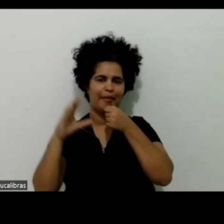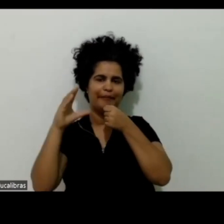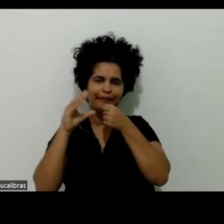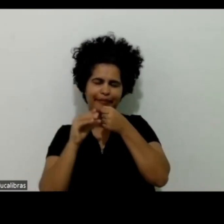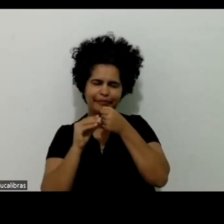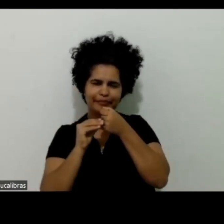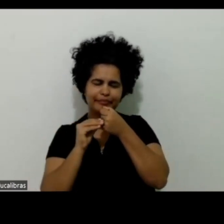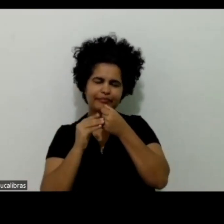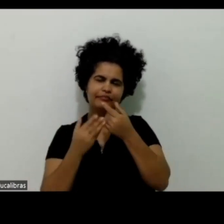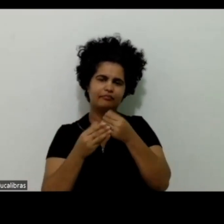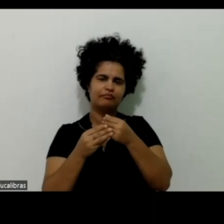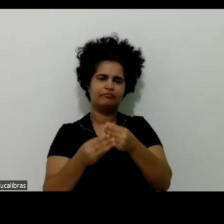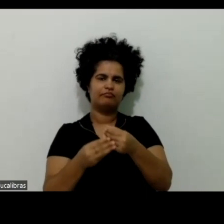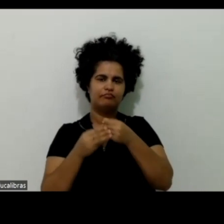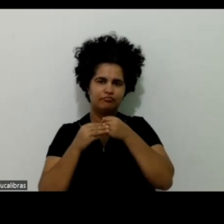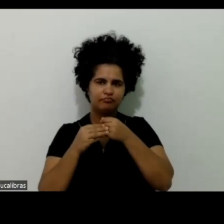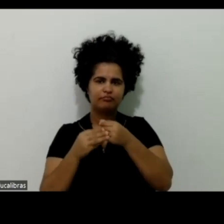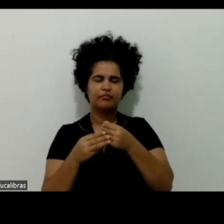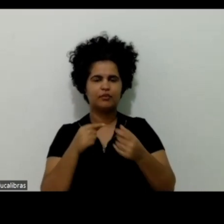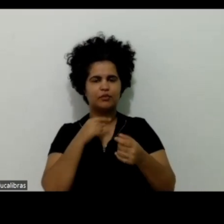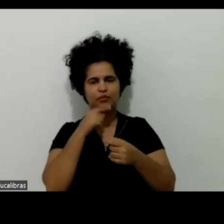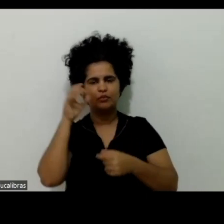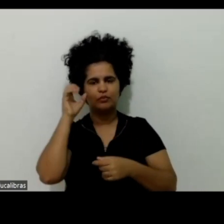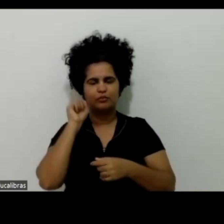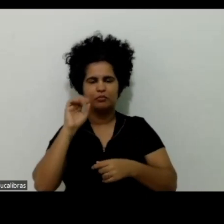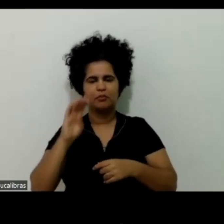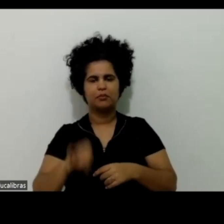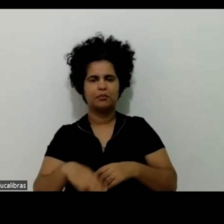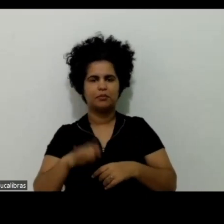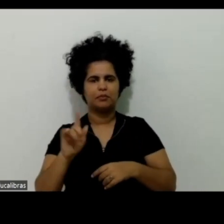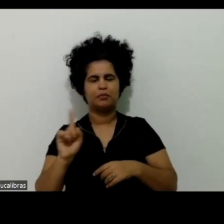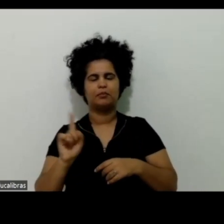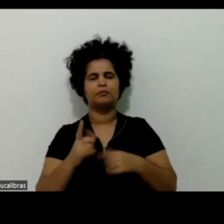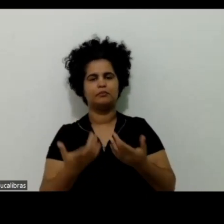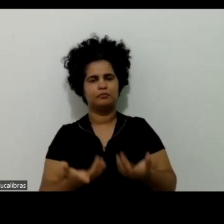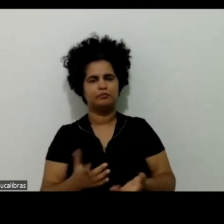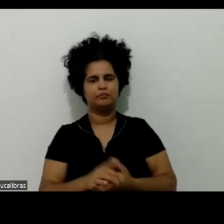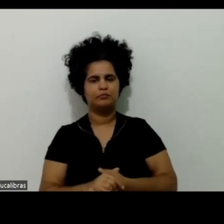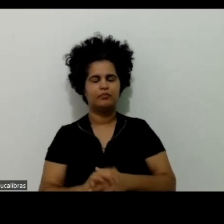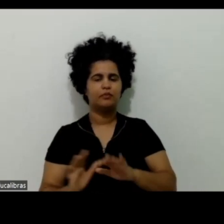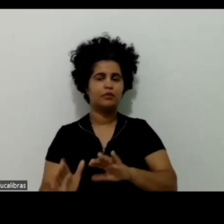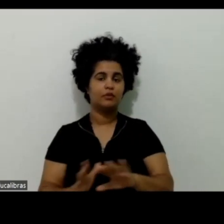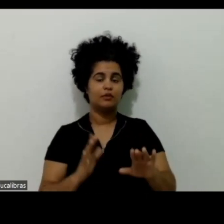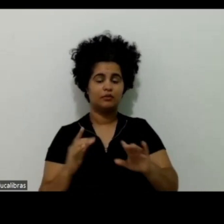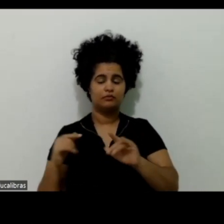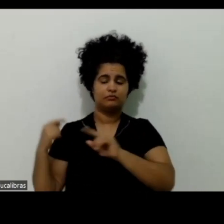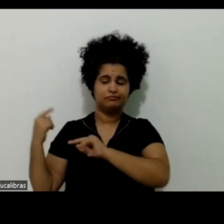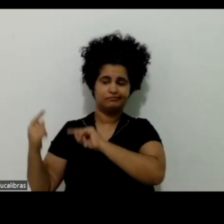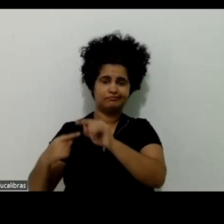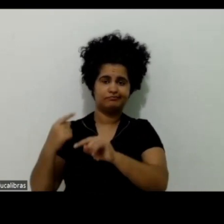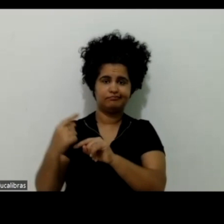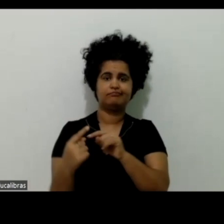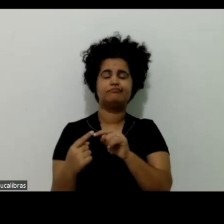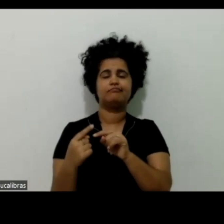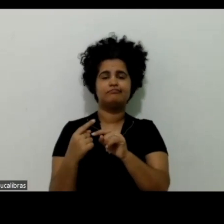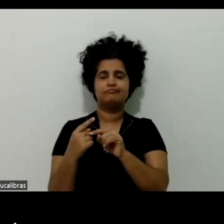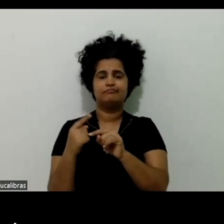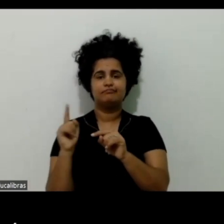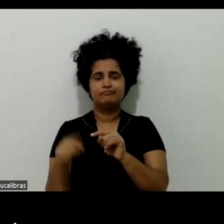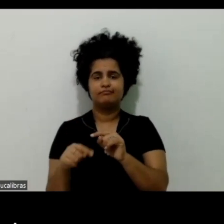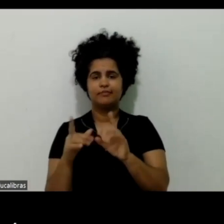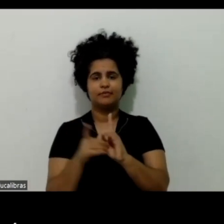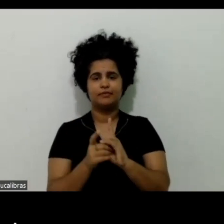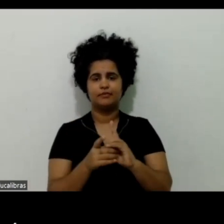profissão também não construiu pouca coisa, né? E que, com base em todo esse legado construído, né, nessa direção radicalmente